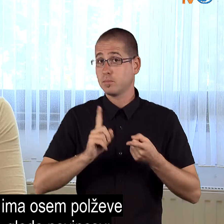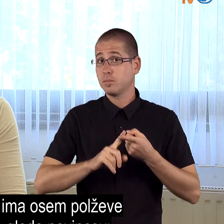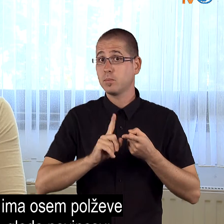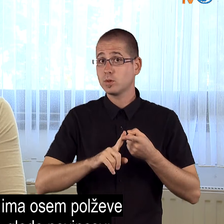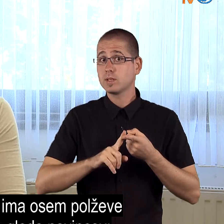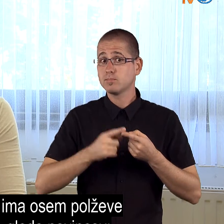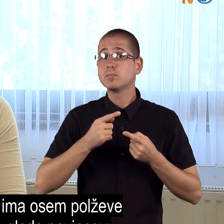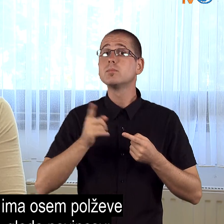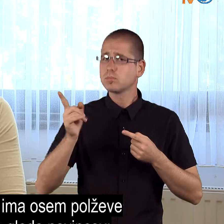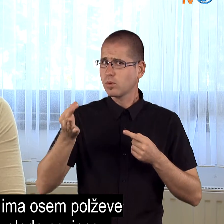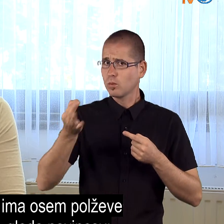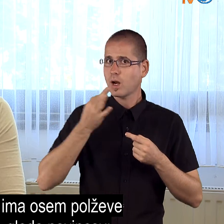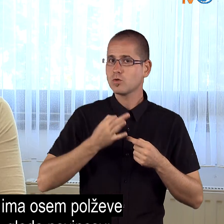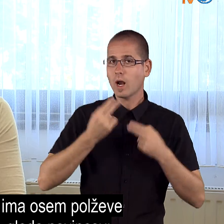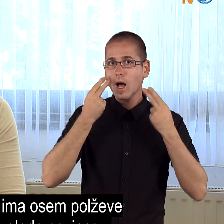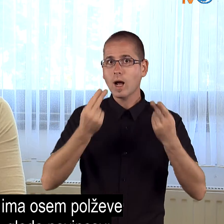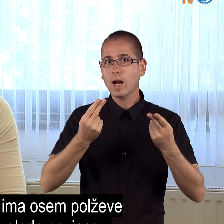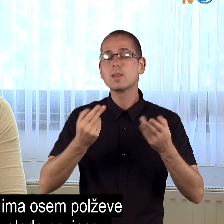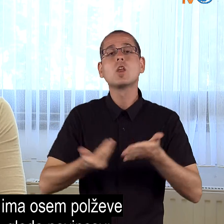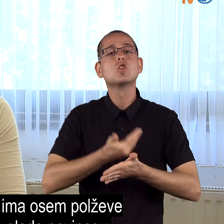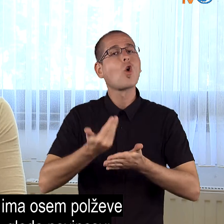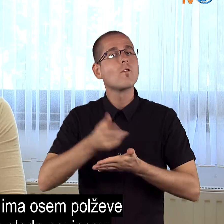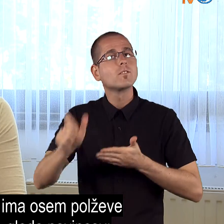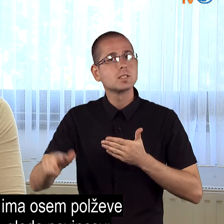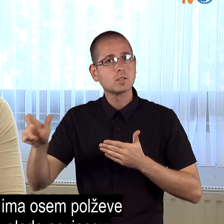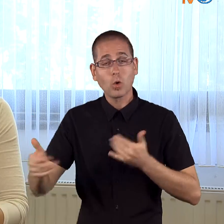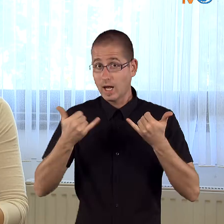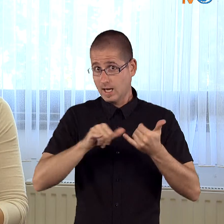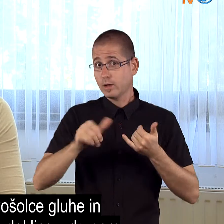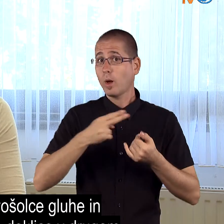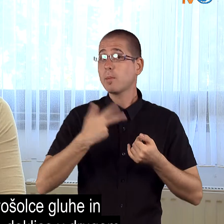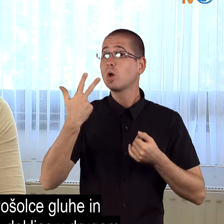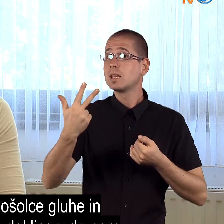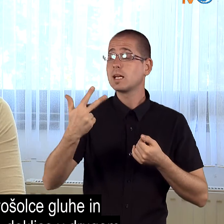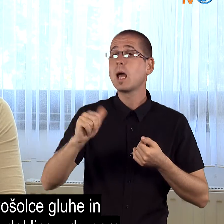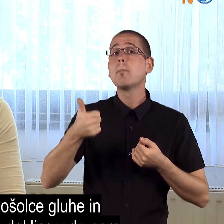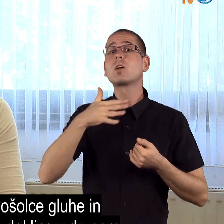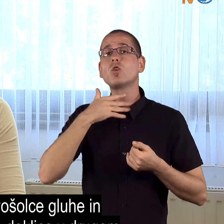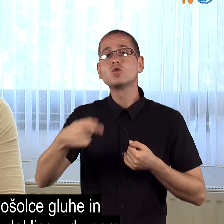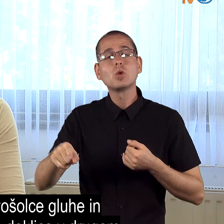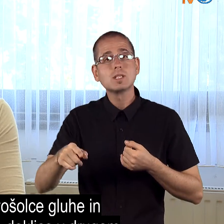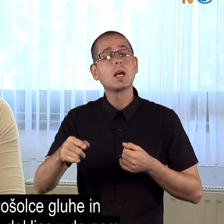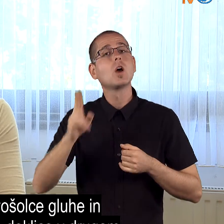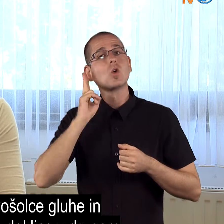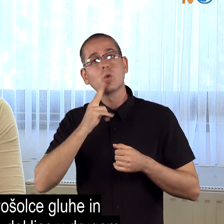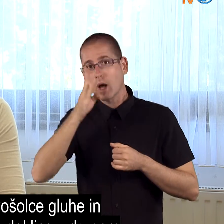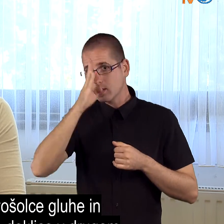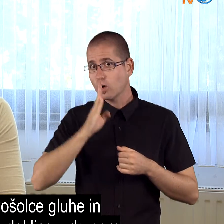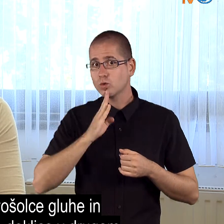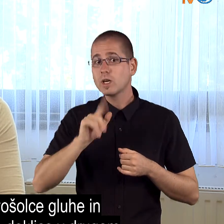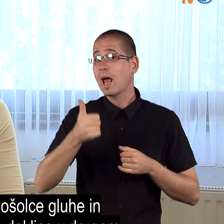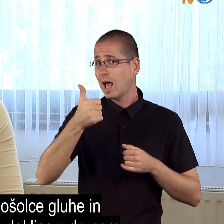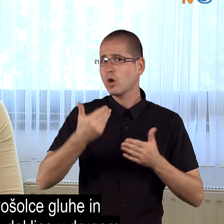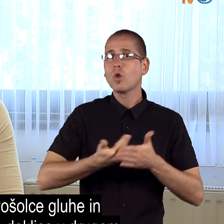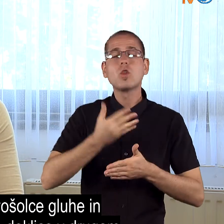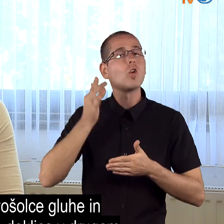Potem vprašala ste, kar se tiče novincev. Letos imamo 3 prvošolce gluhe in naglušne in eno novo